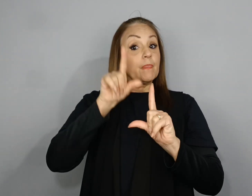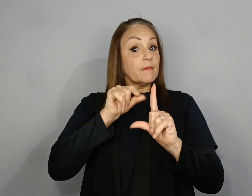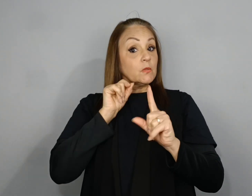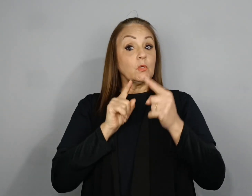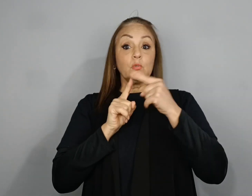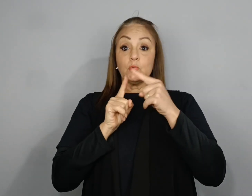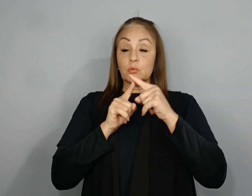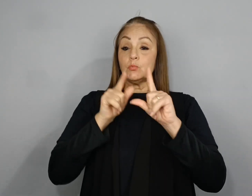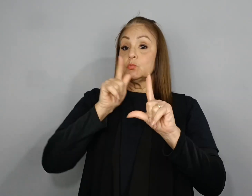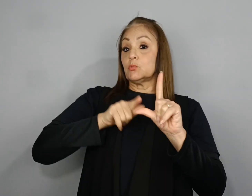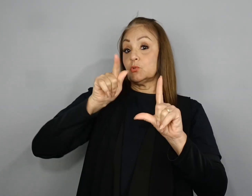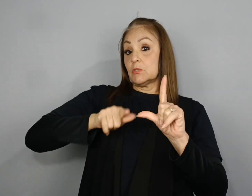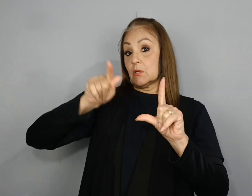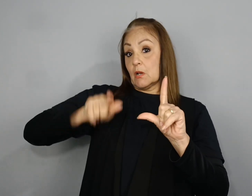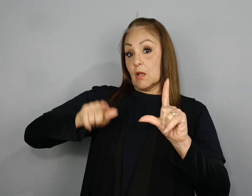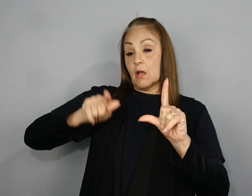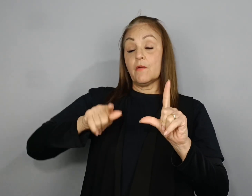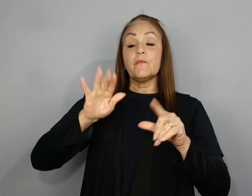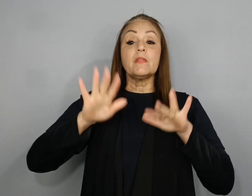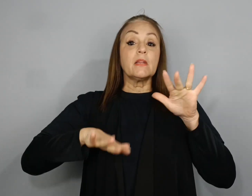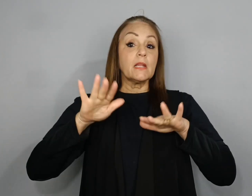gráfico depende dos dados a serem apresentados.